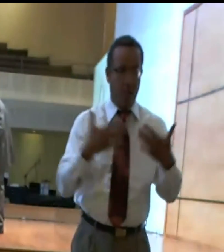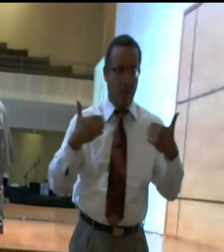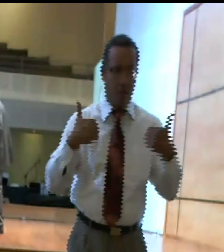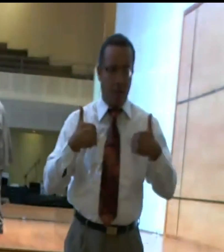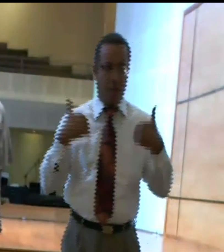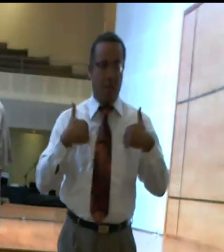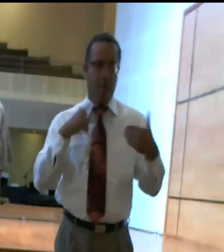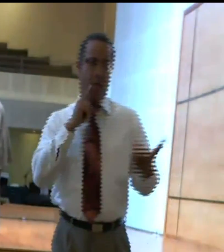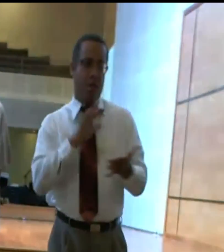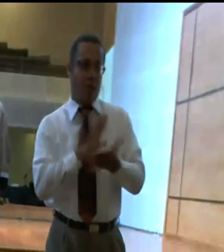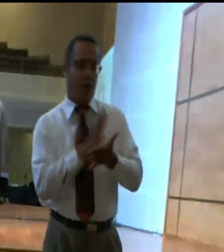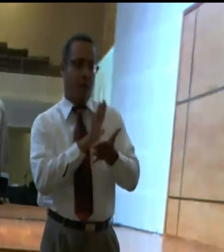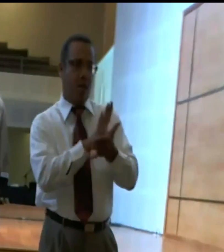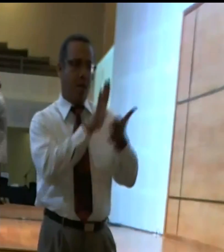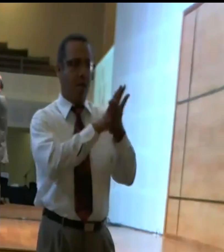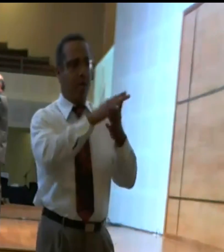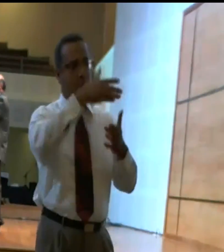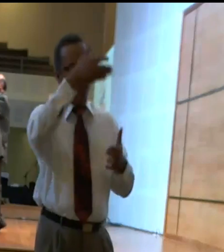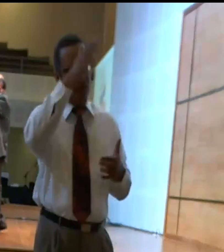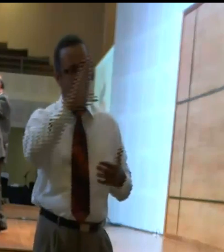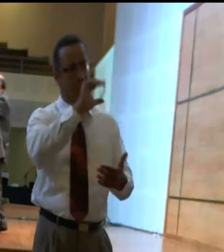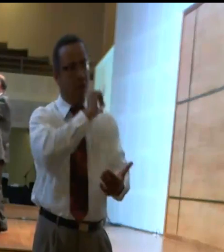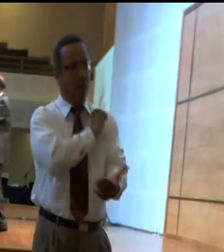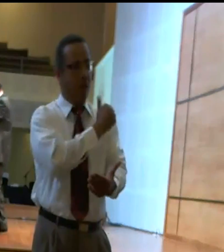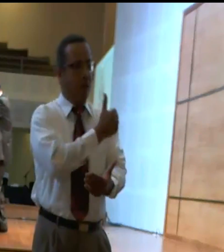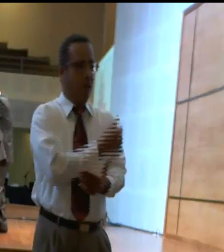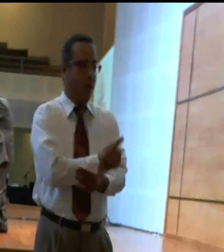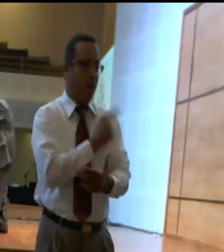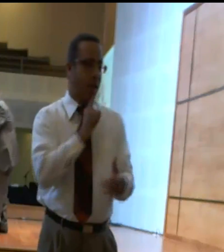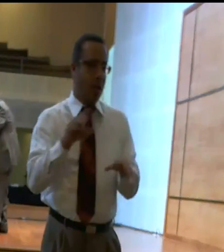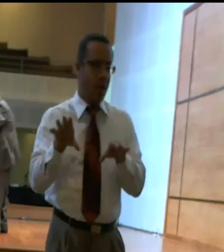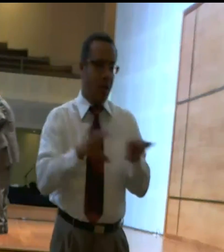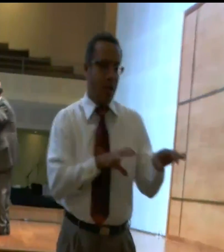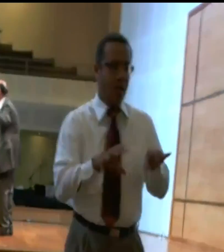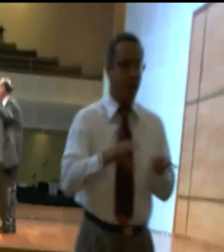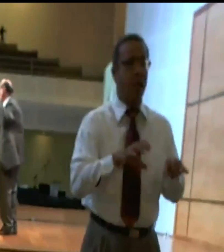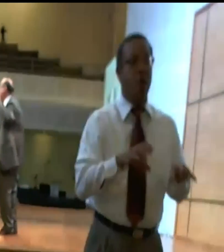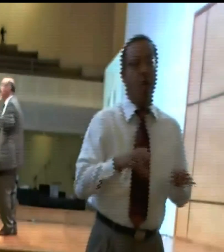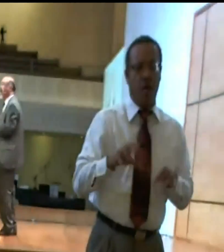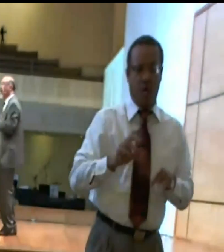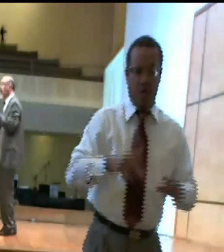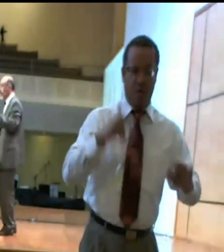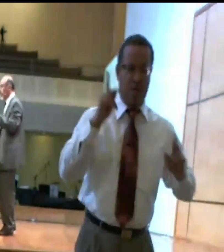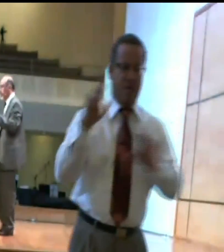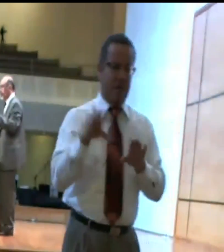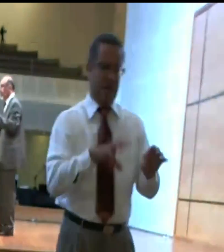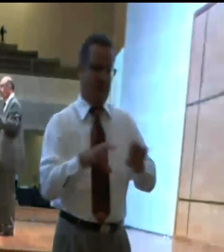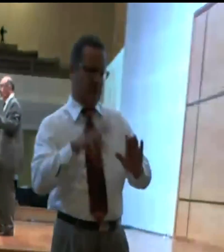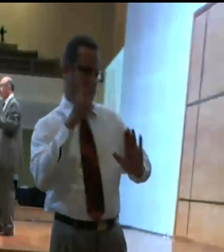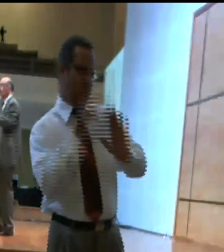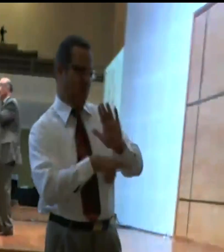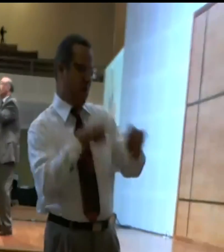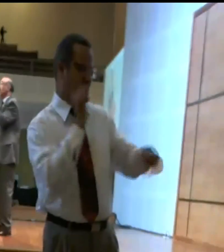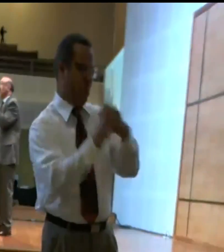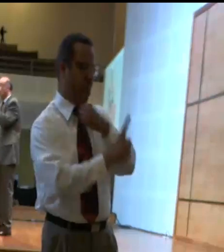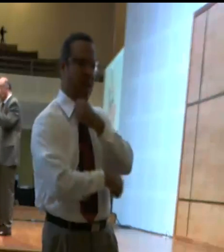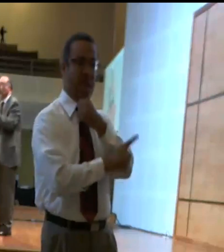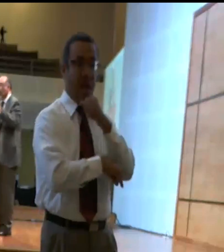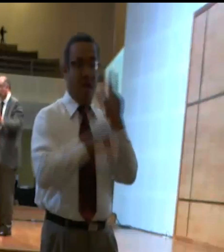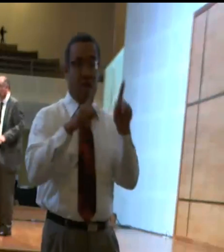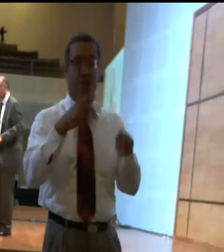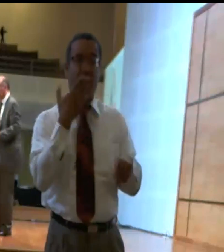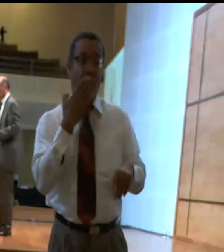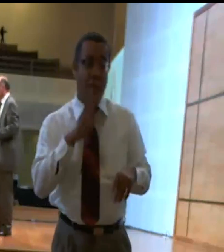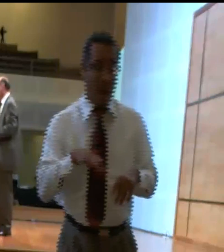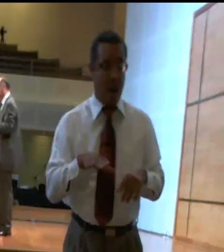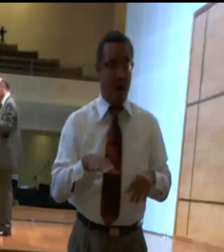tendrás alabanza de ella. La autoridad está supuesta a castigar a los que violan la ley. Ahora, hermanos, la realidad del